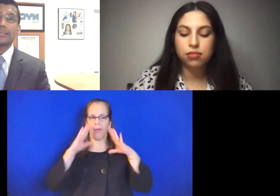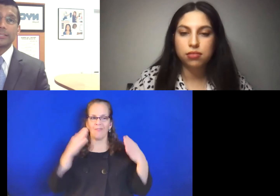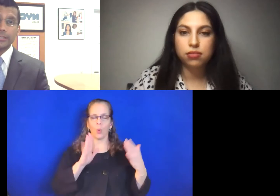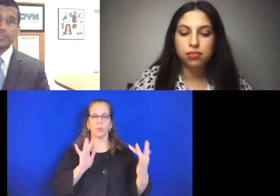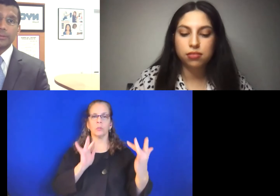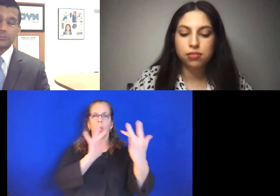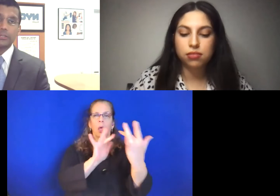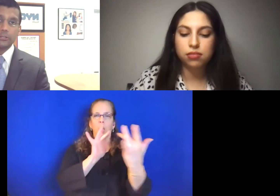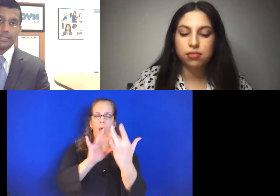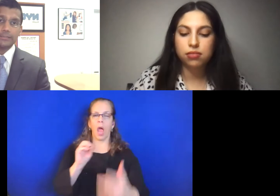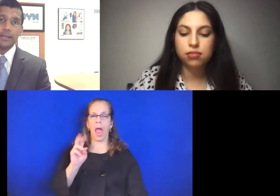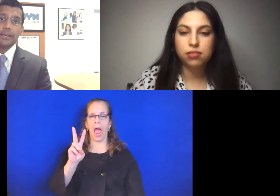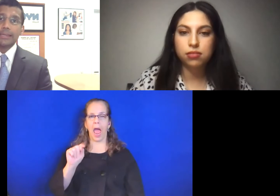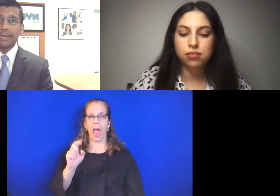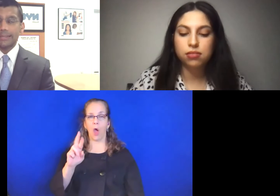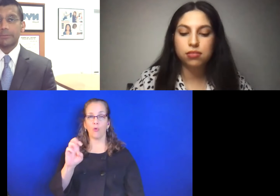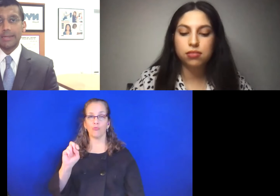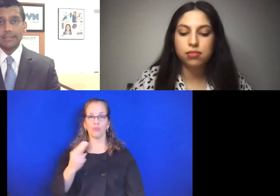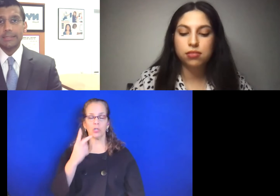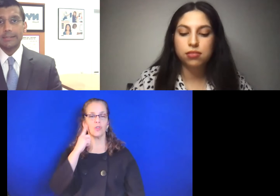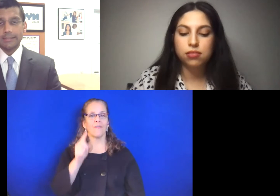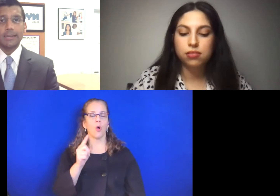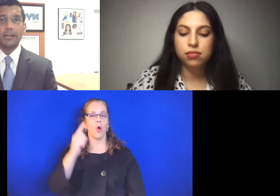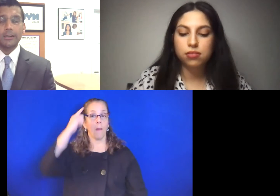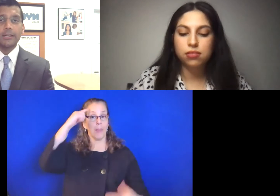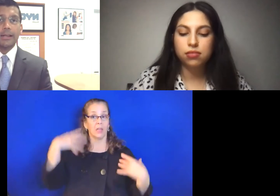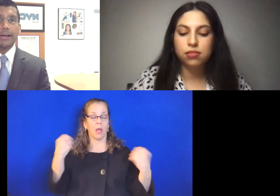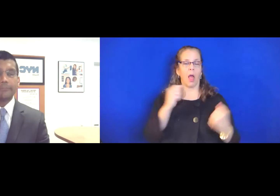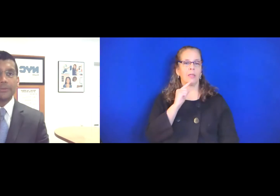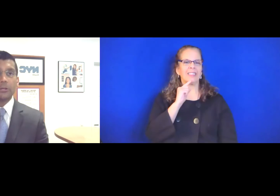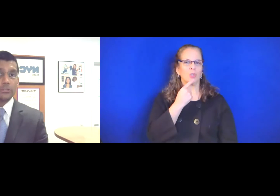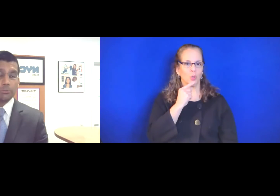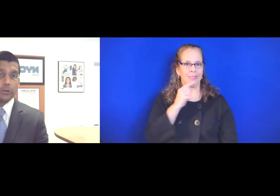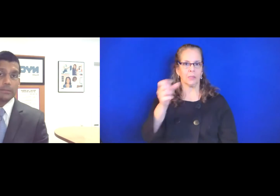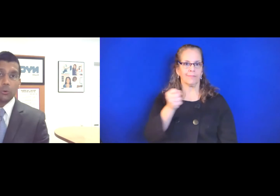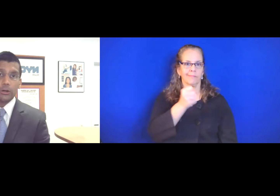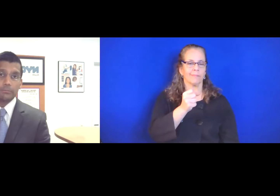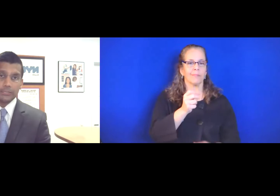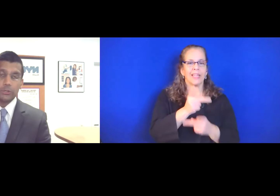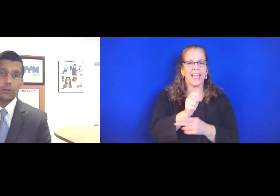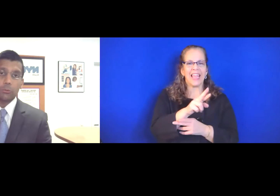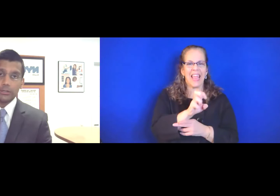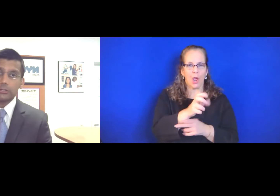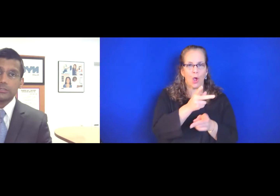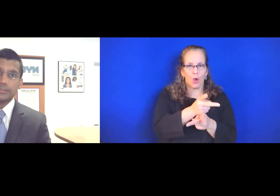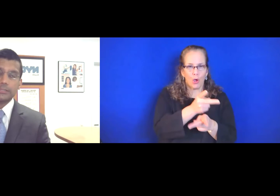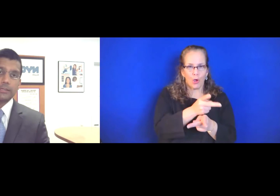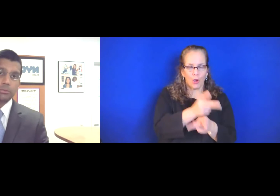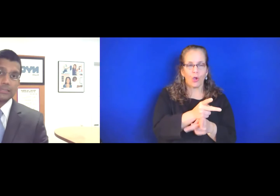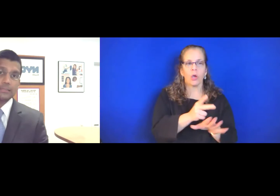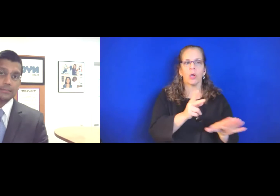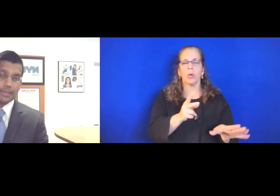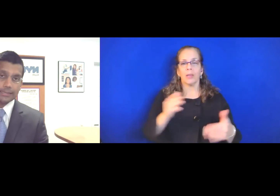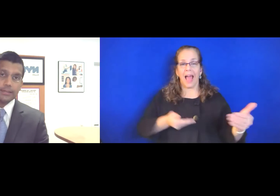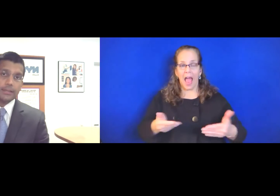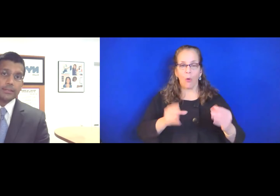那我们是现在专注在这个外展，专注令一些